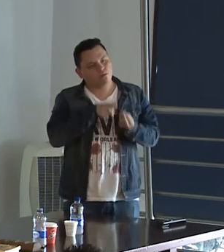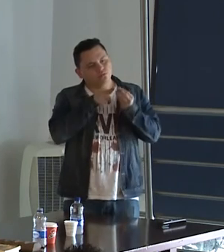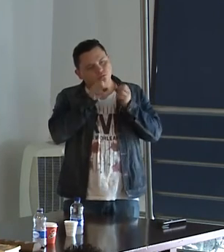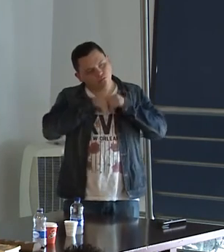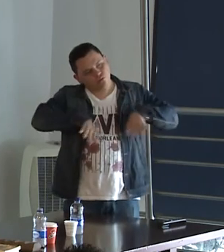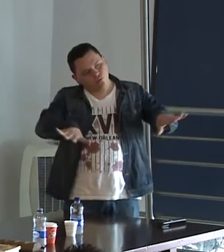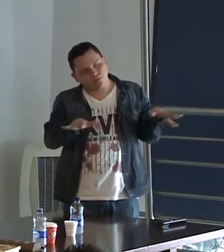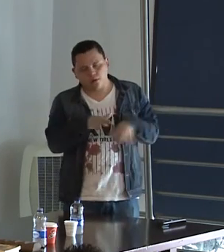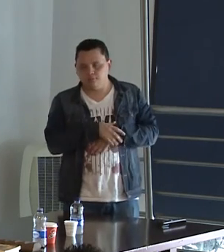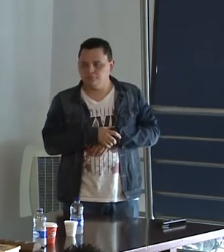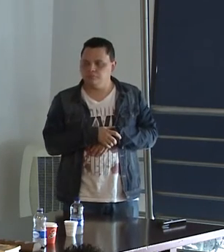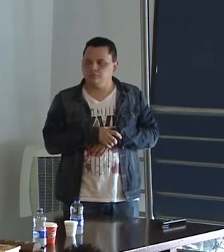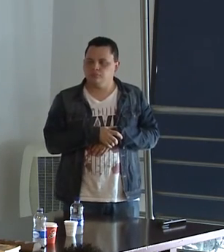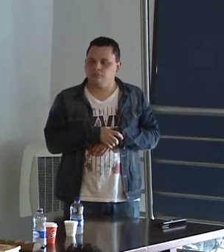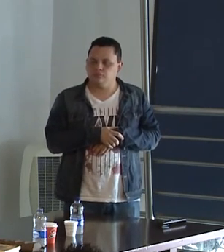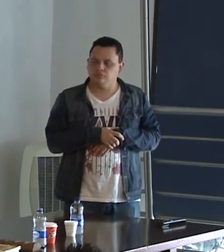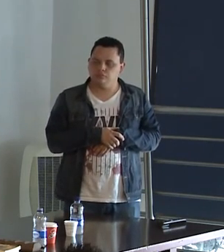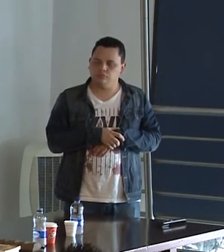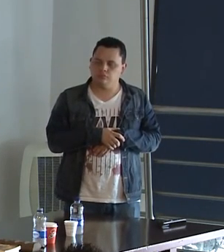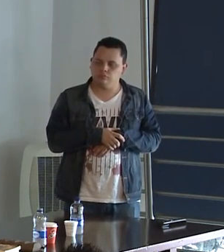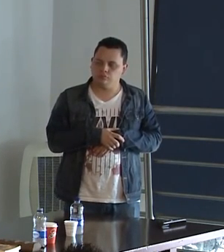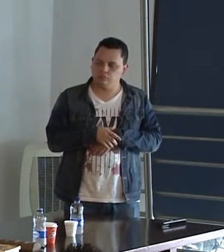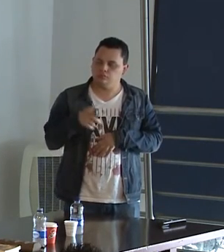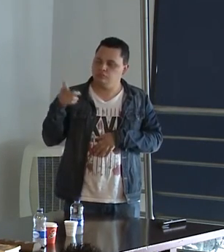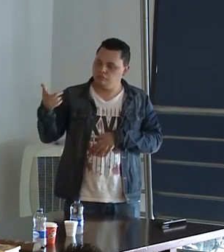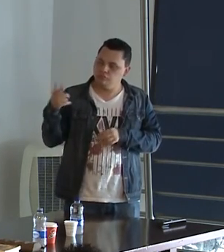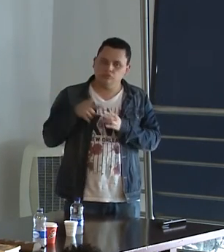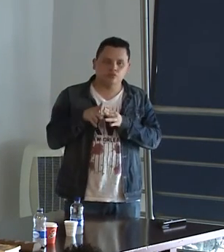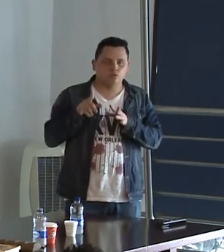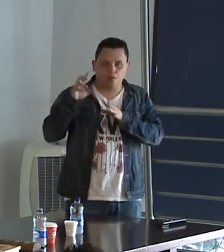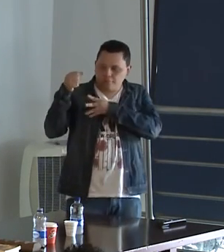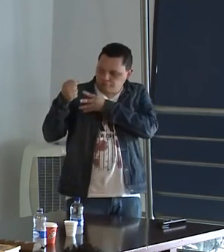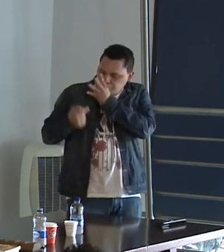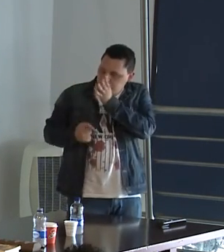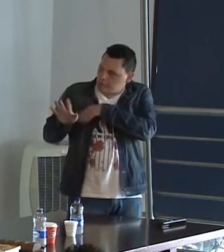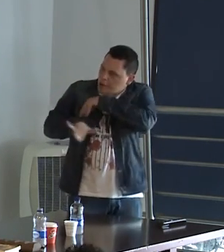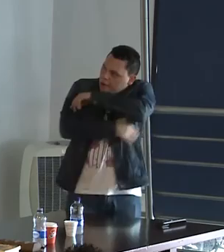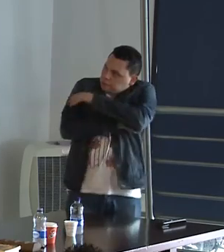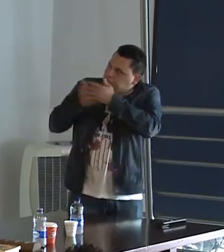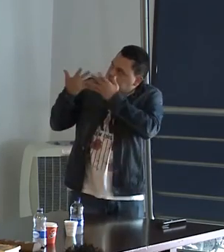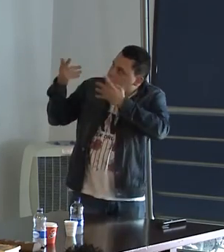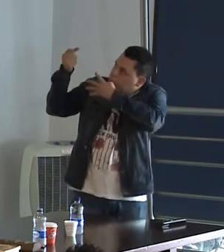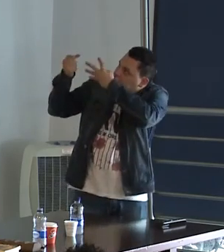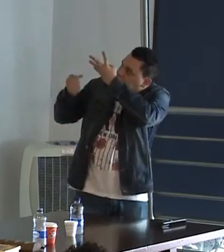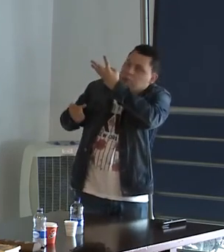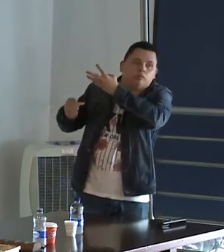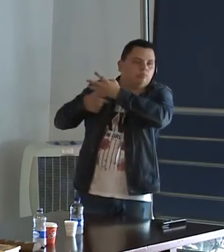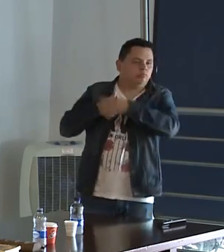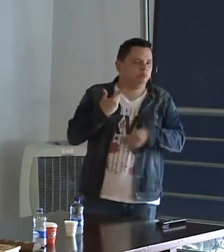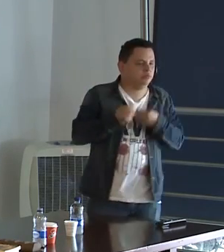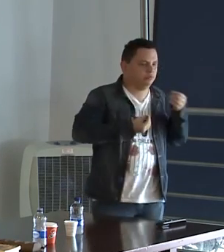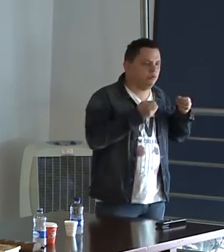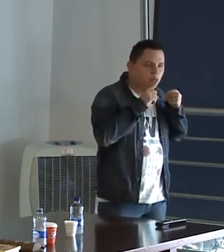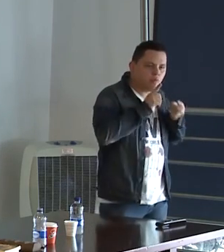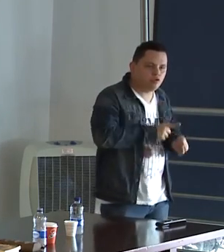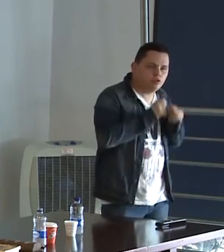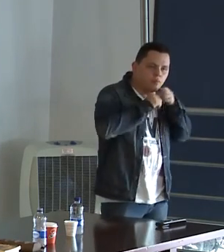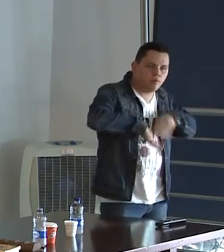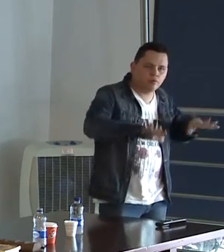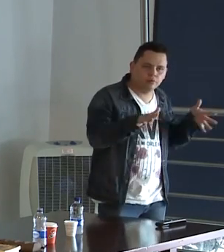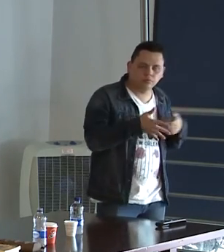públicas. A raíz de todas las disposiciones del ministerio y todo esto, ¿sí? He venido